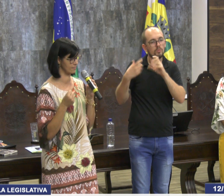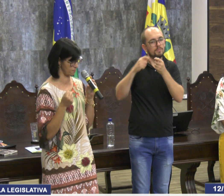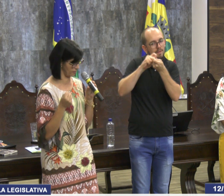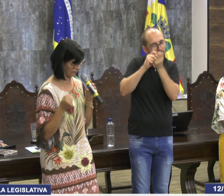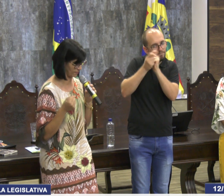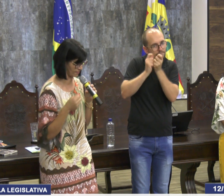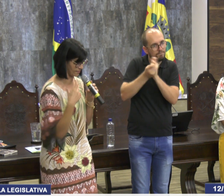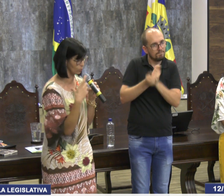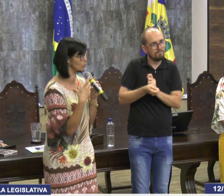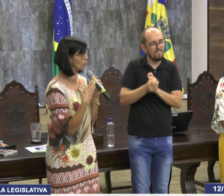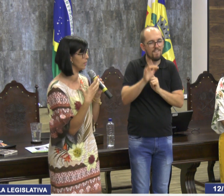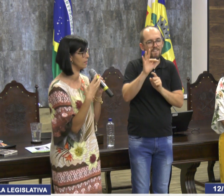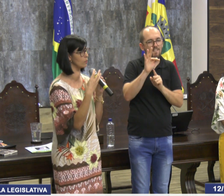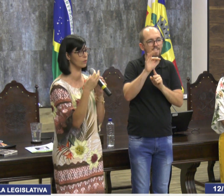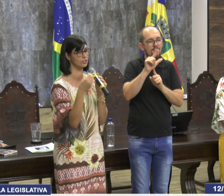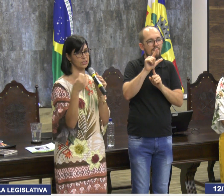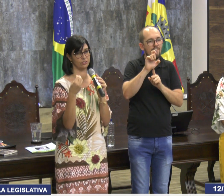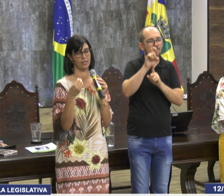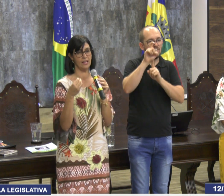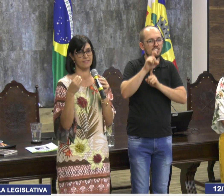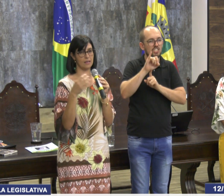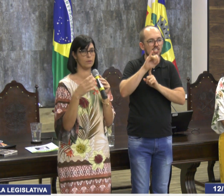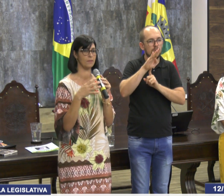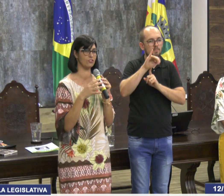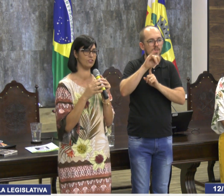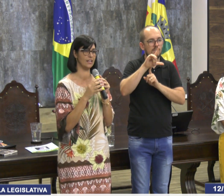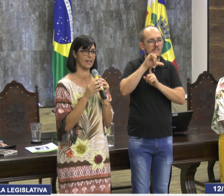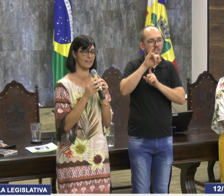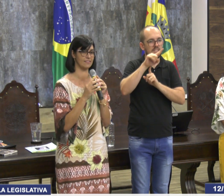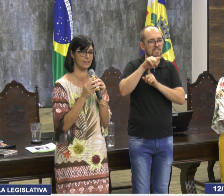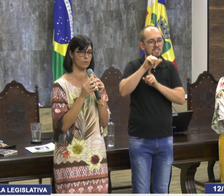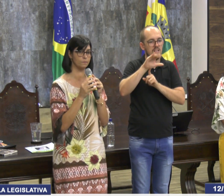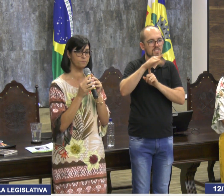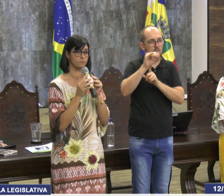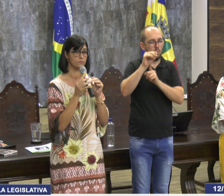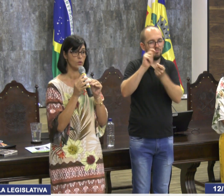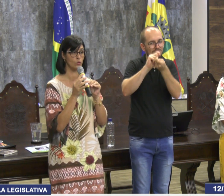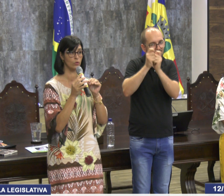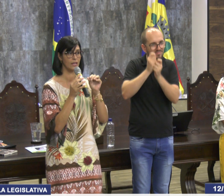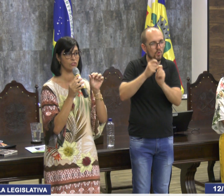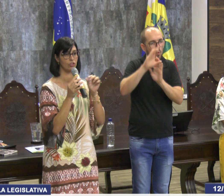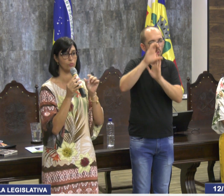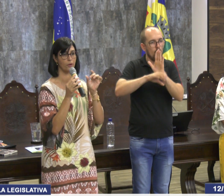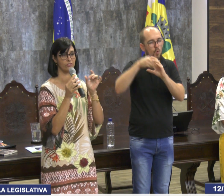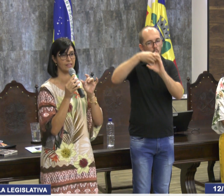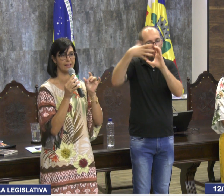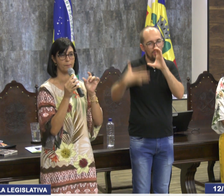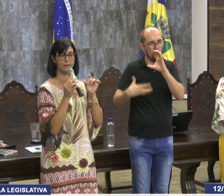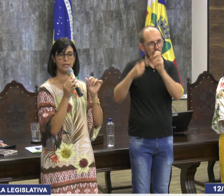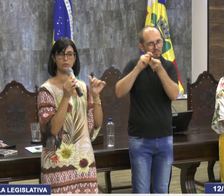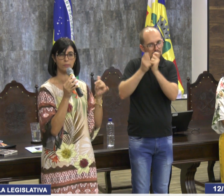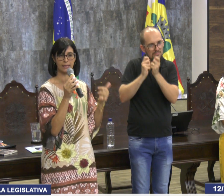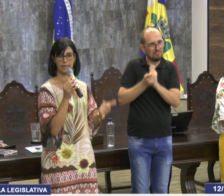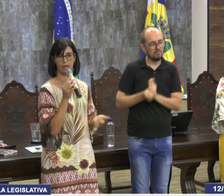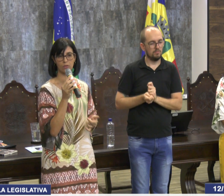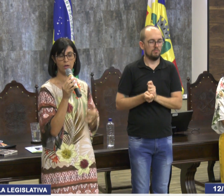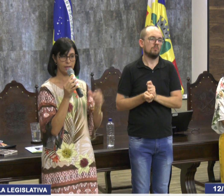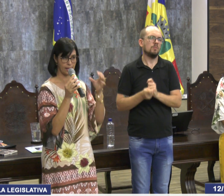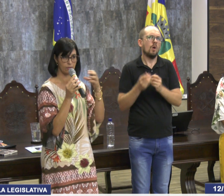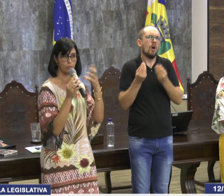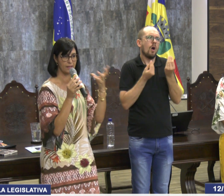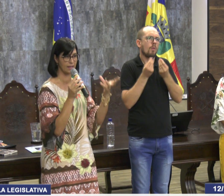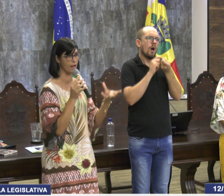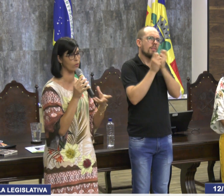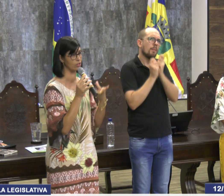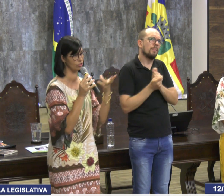em flexibilização do currículo, a gente sempre imagina a questão do que a gente pode estar adaptando o material,